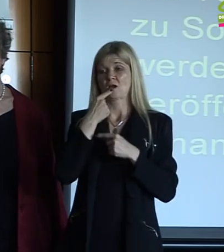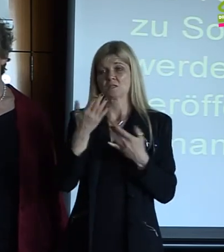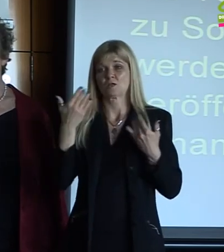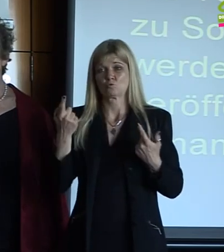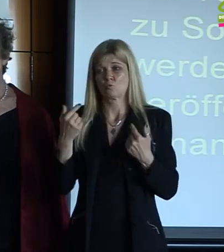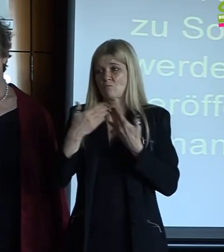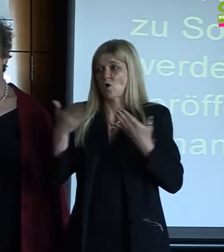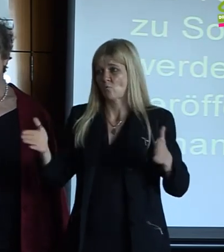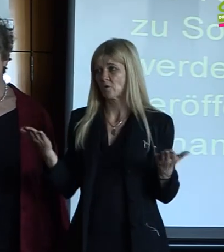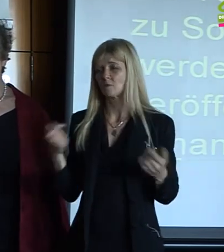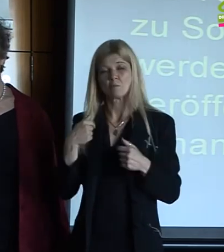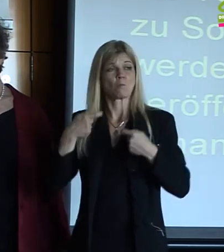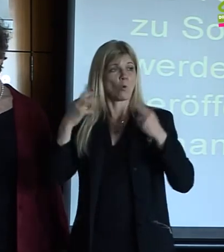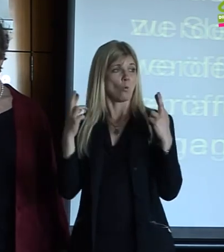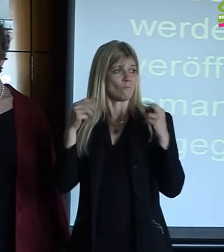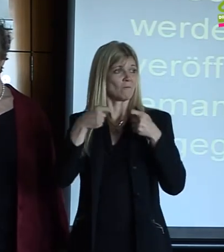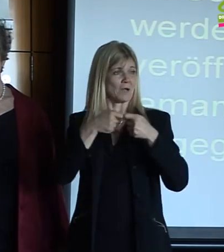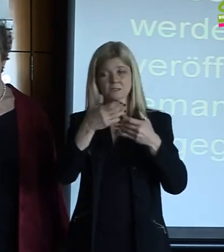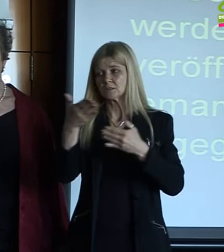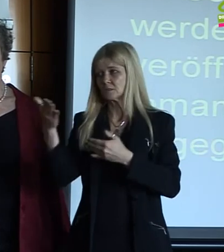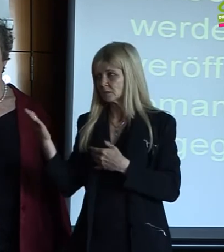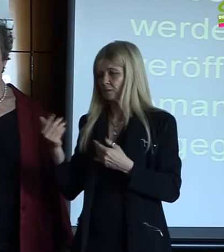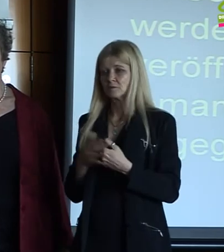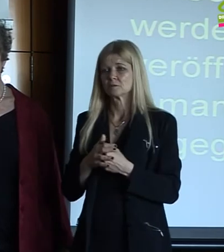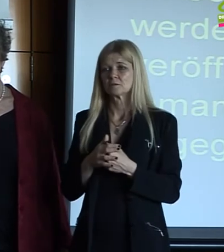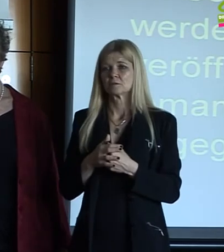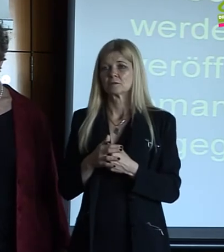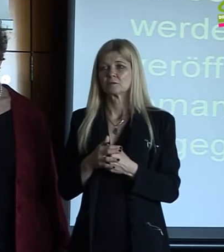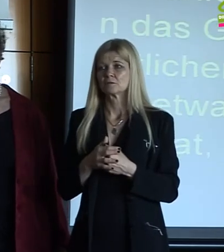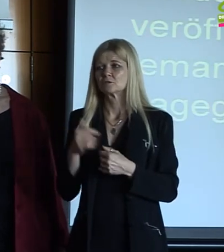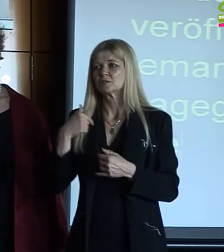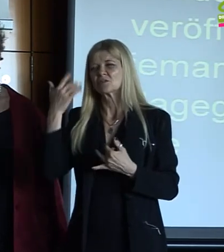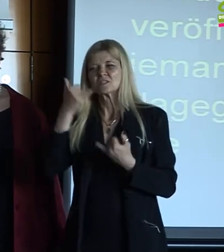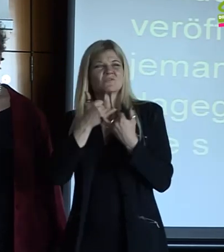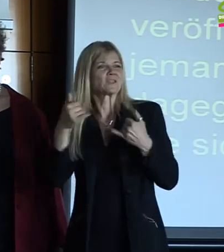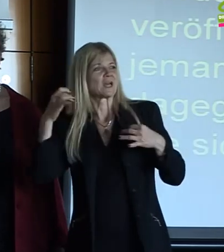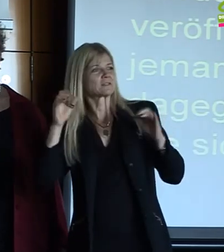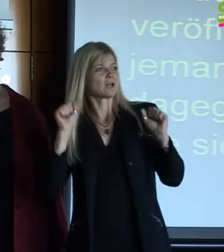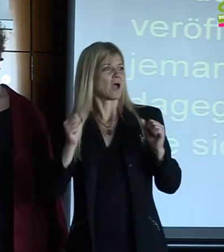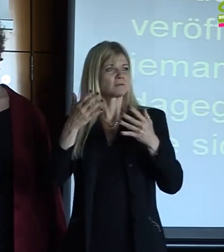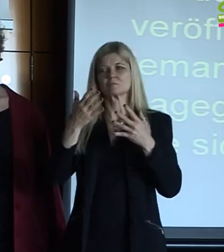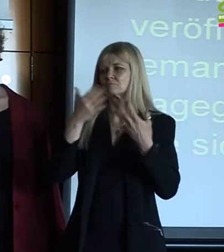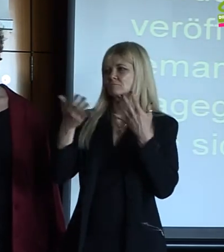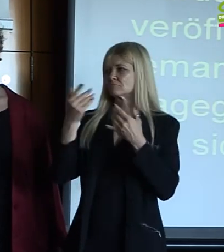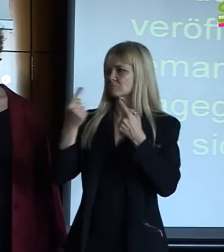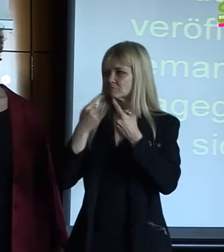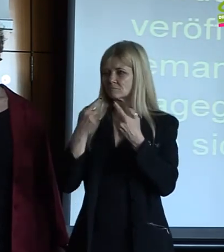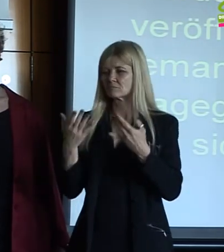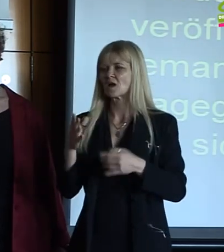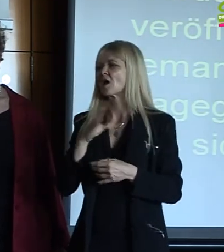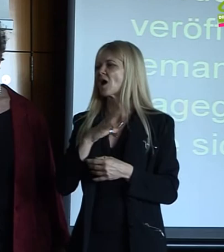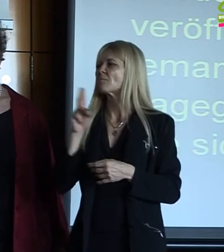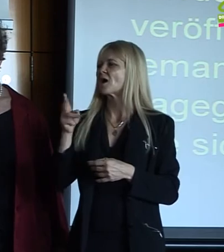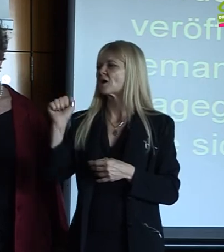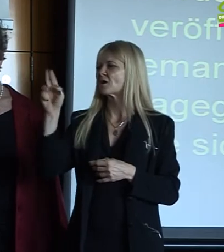für Sie. Ich weiß nicht, wie man Sie im Einzelnen fragen sollte, könnte. Aber den Karl Rittmann, der